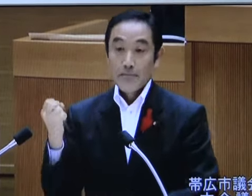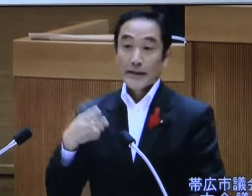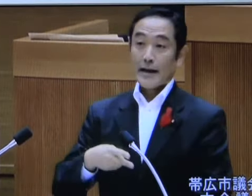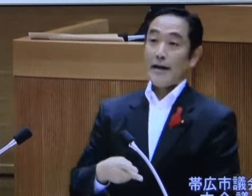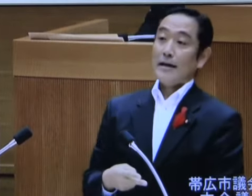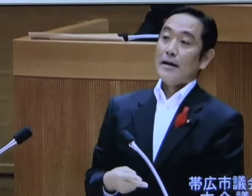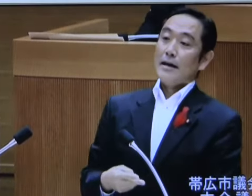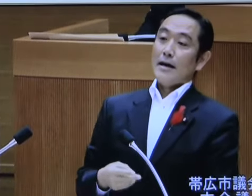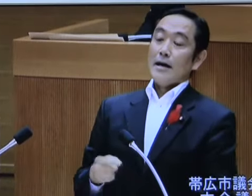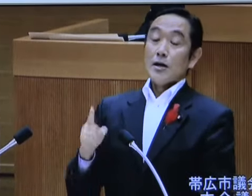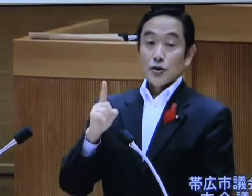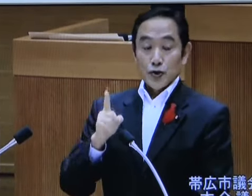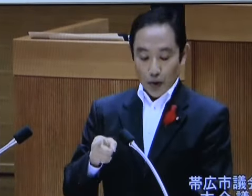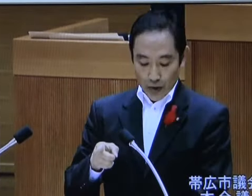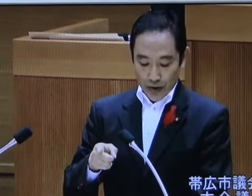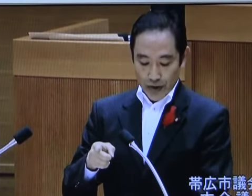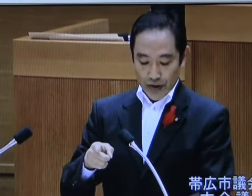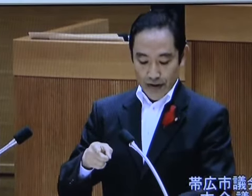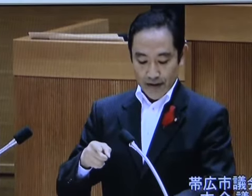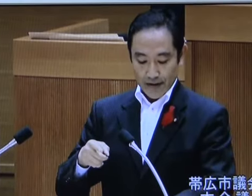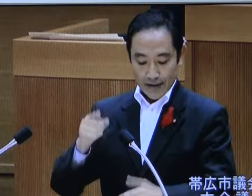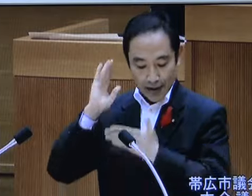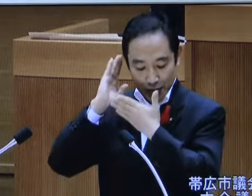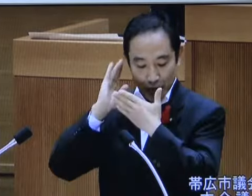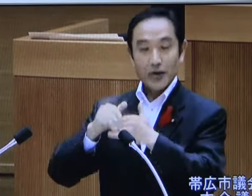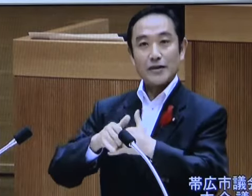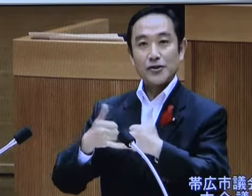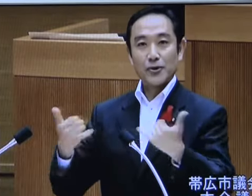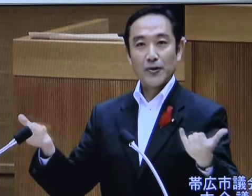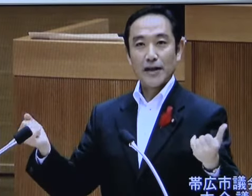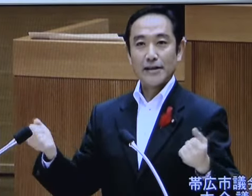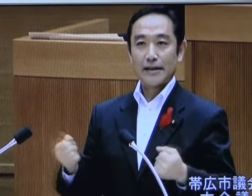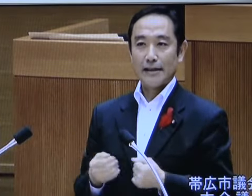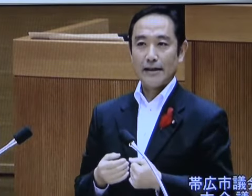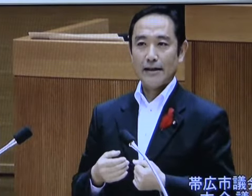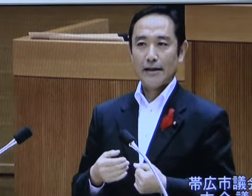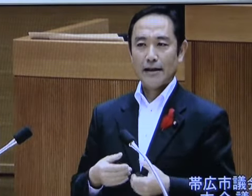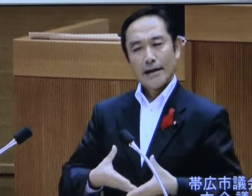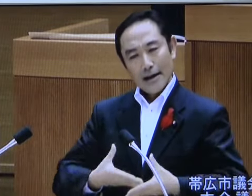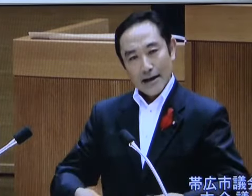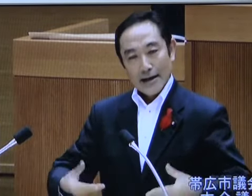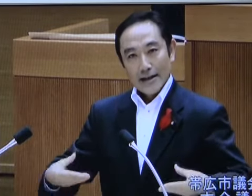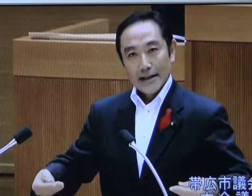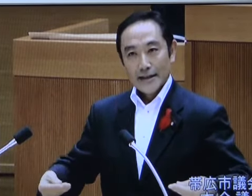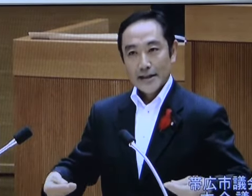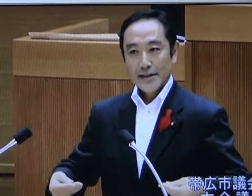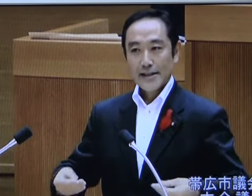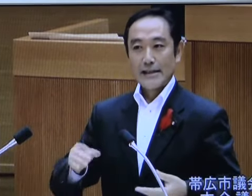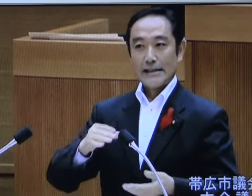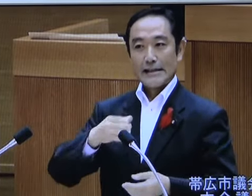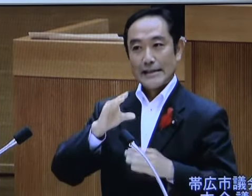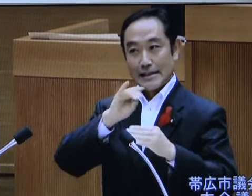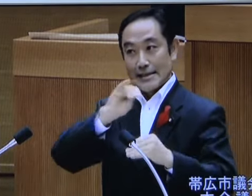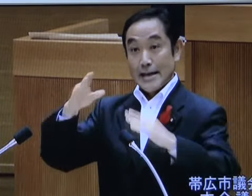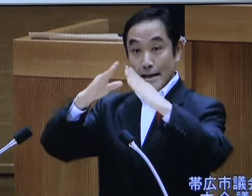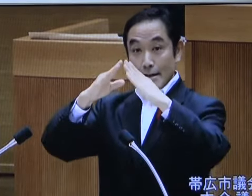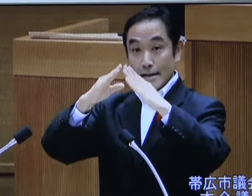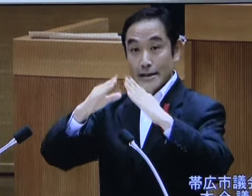またそういう聴覚障害者に優しい議